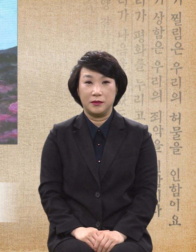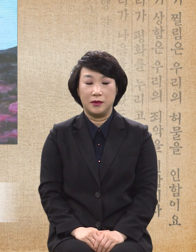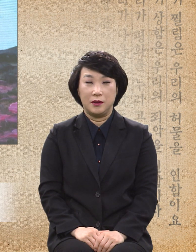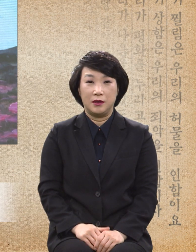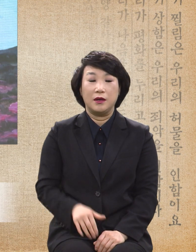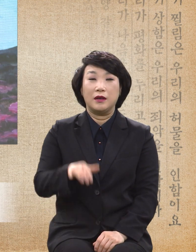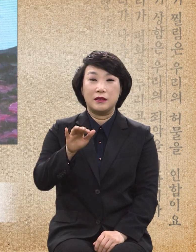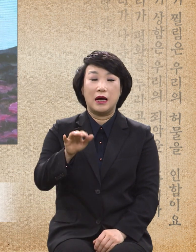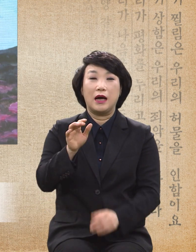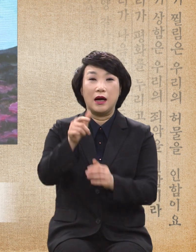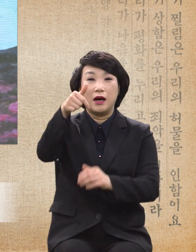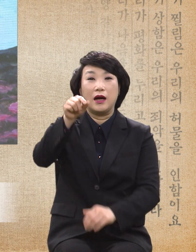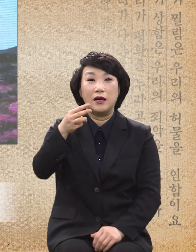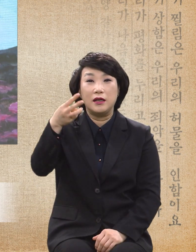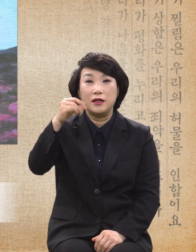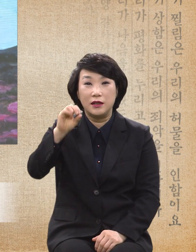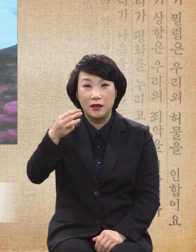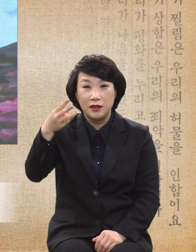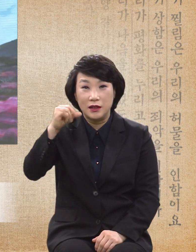갈릴리 바다